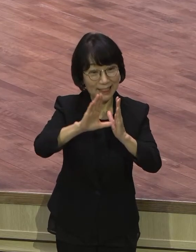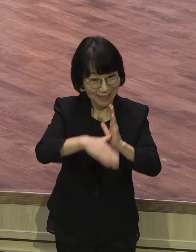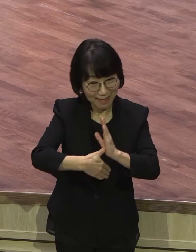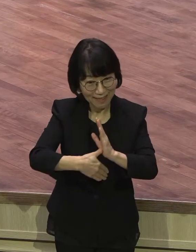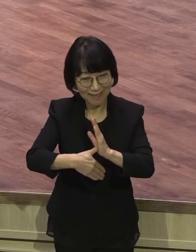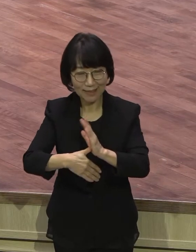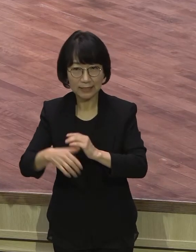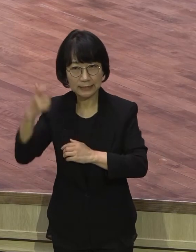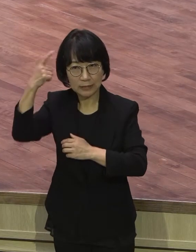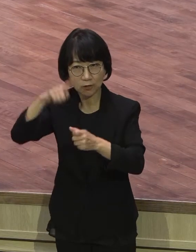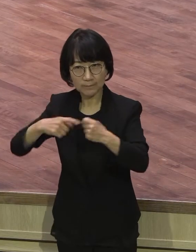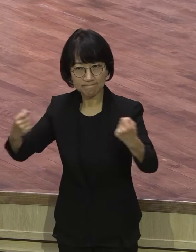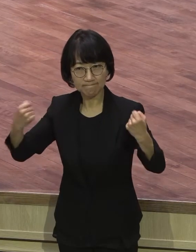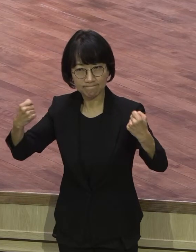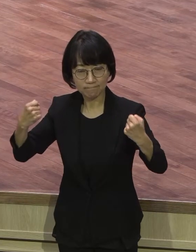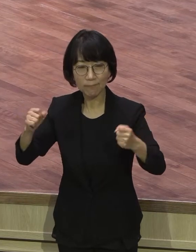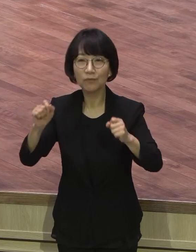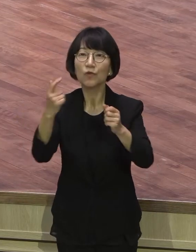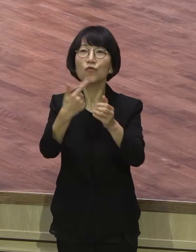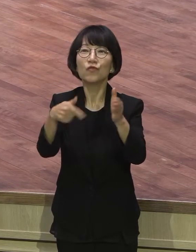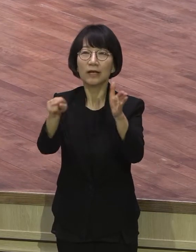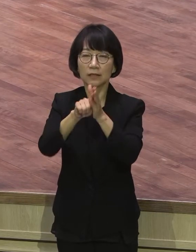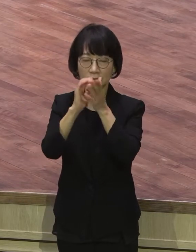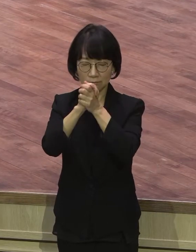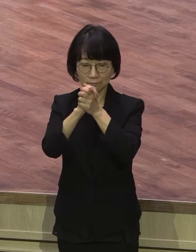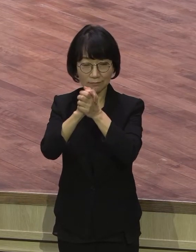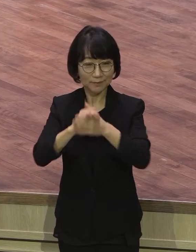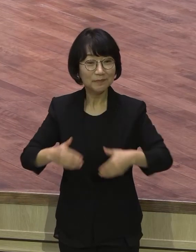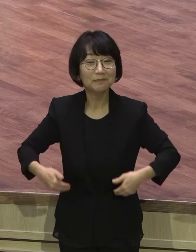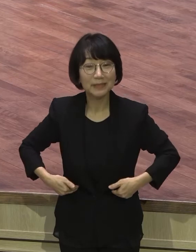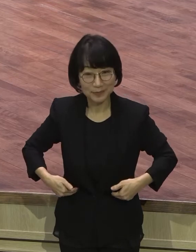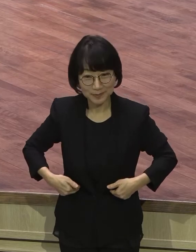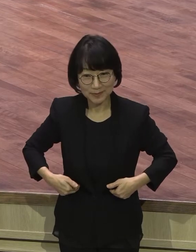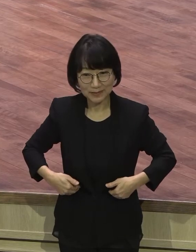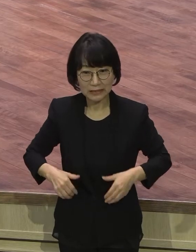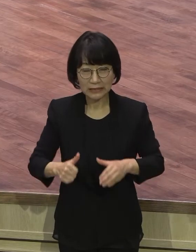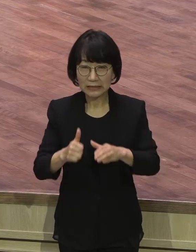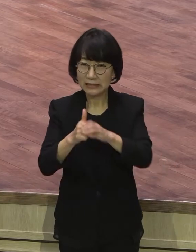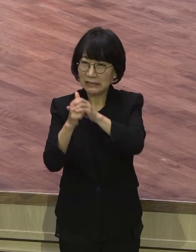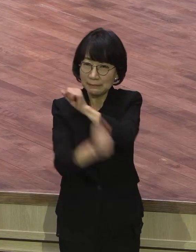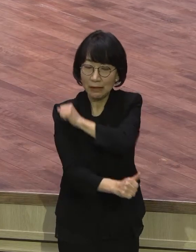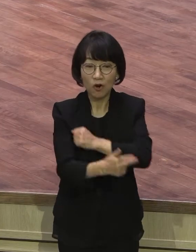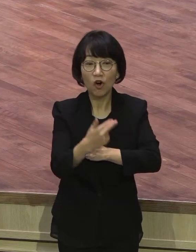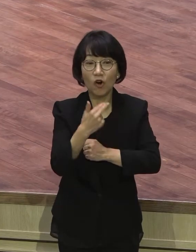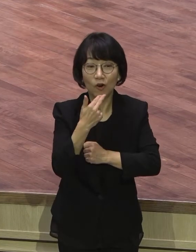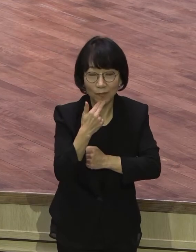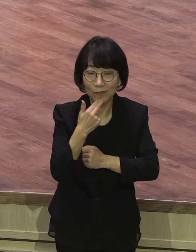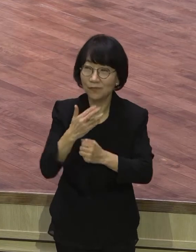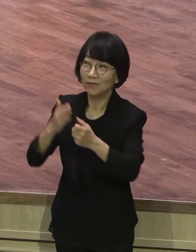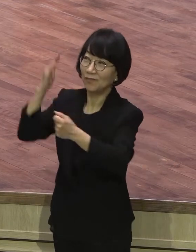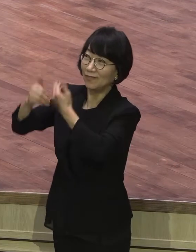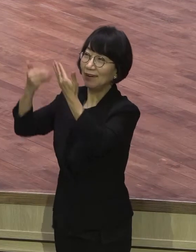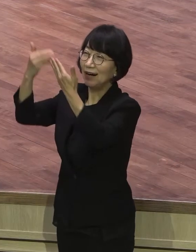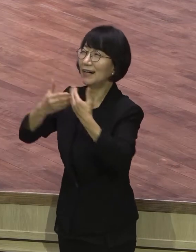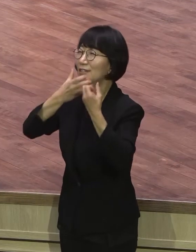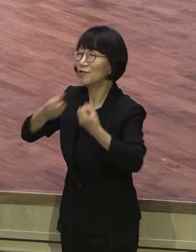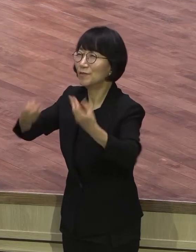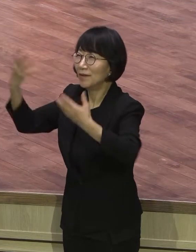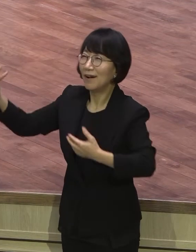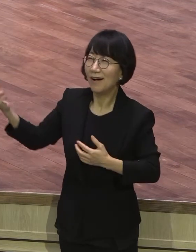삶을 살게 하는가? 어떻게 하면 실패하지 않고 하나님 주신 축복을 누리고 살